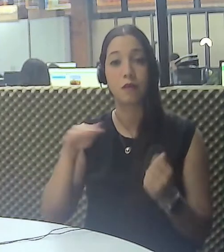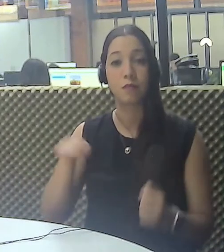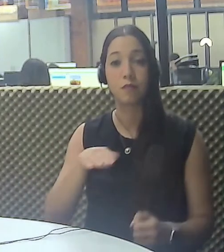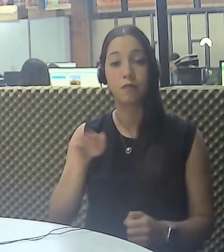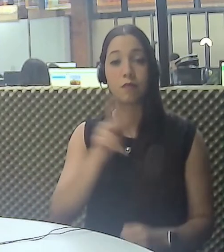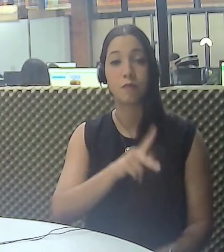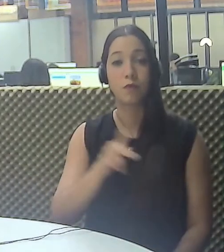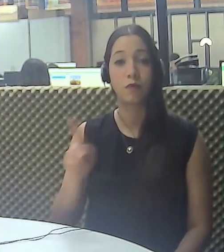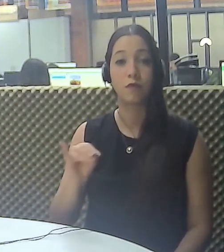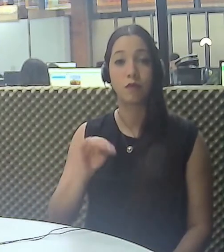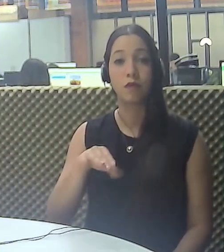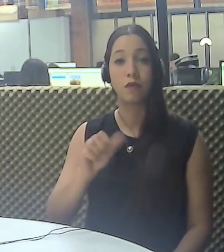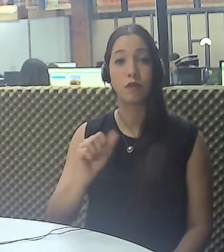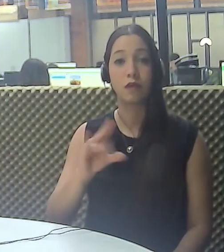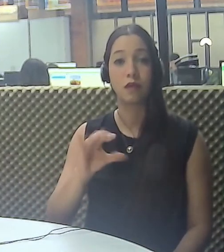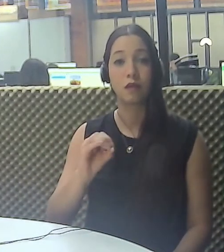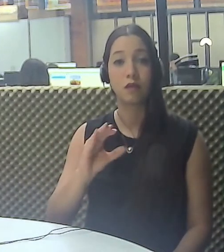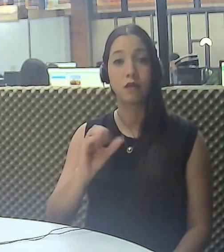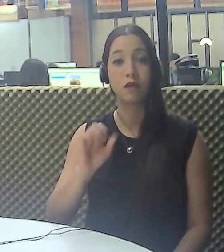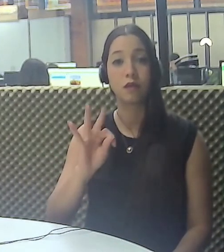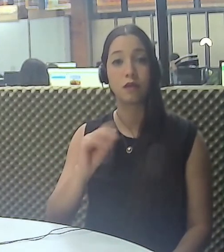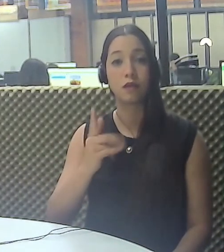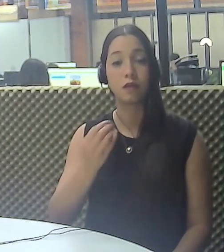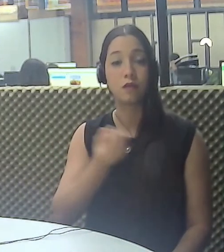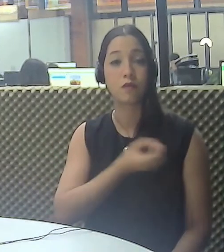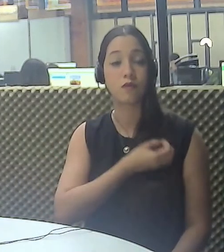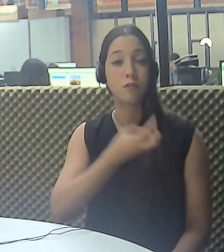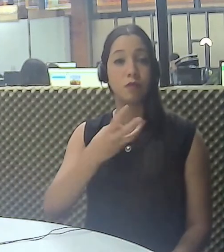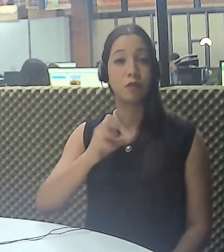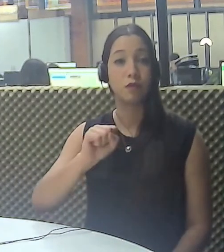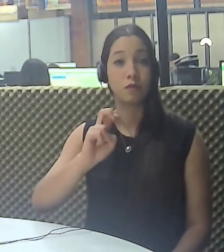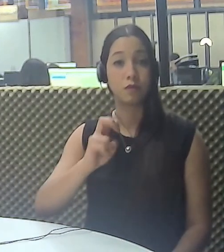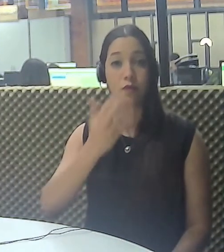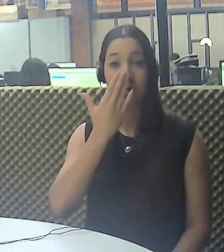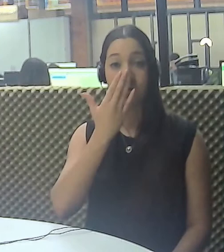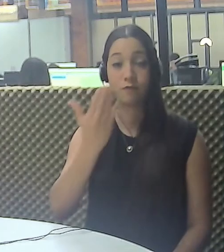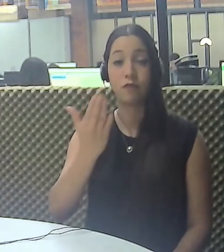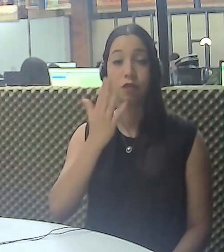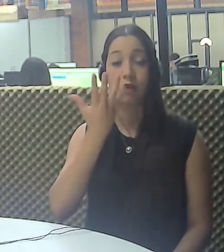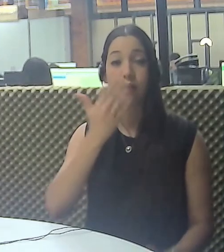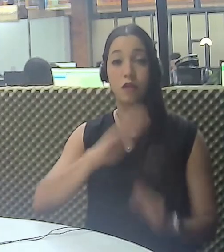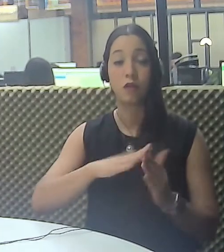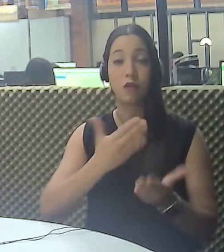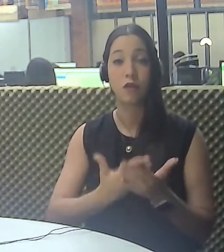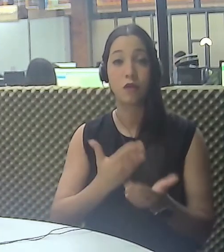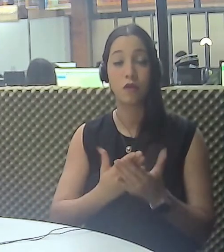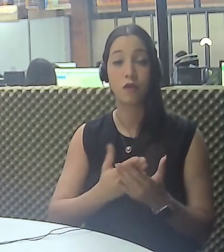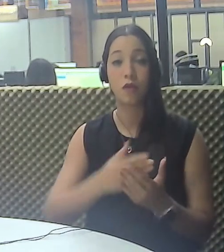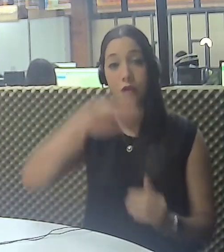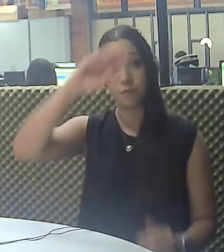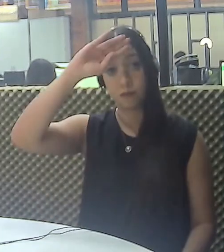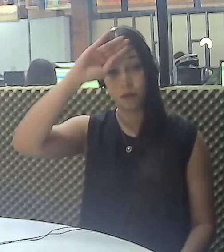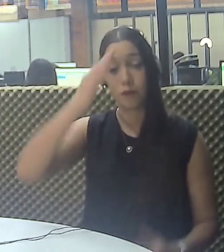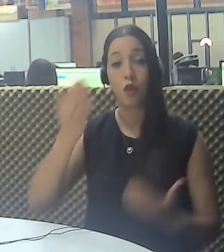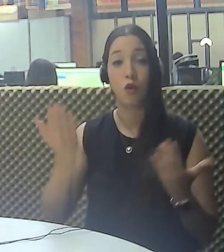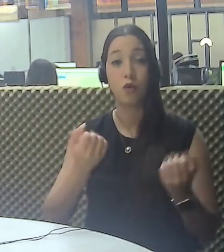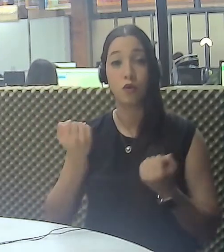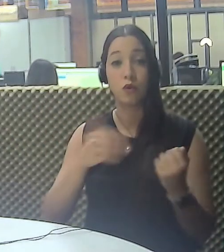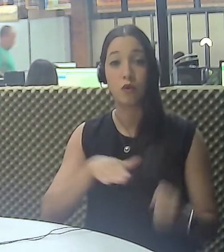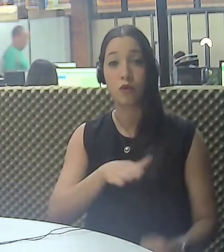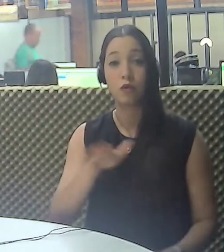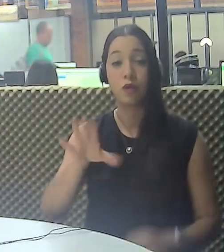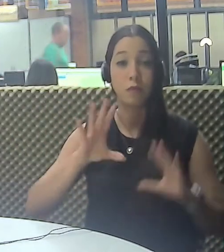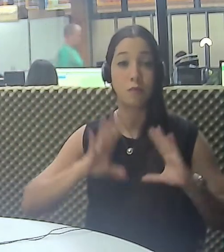rua Professor Inácio Castilho, número 385, em frente à EMEI Pampulha. Hoje, o Procon Móvel está atendendo